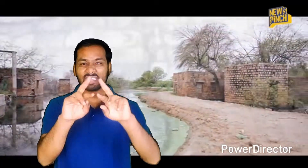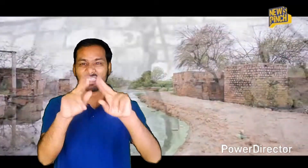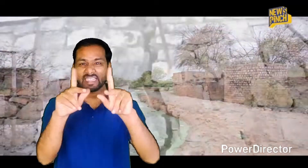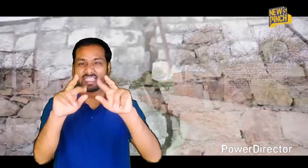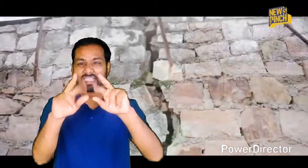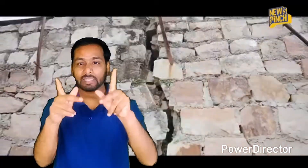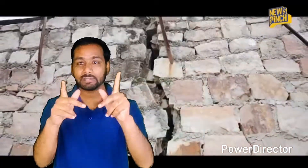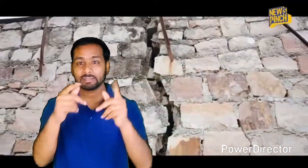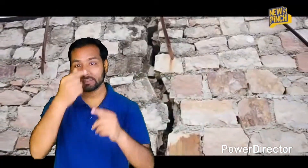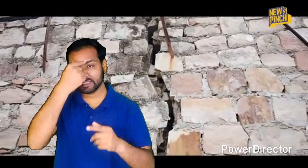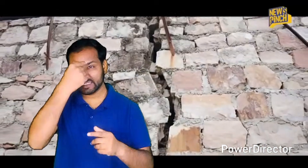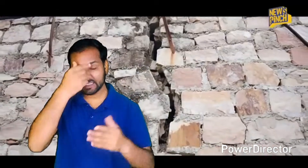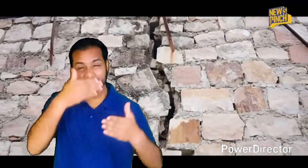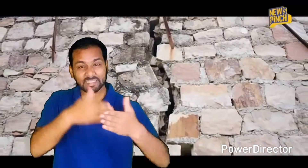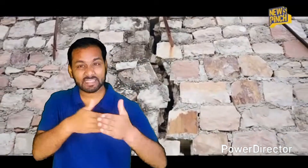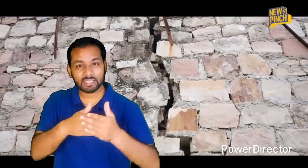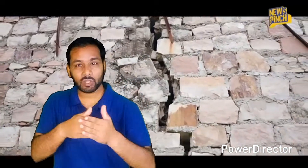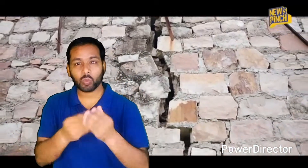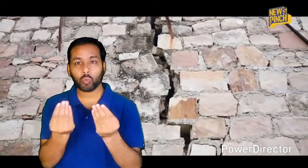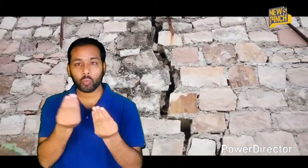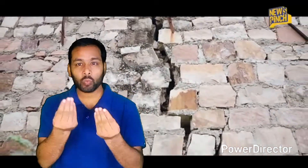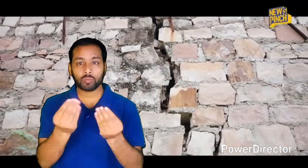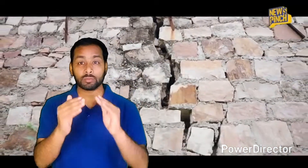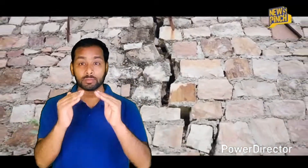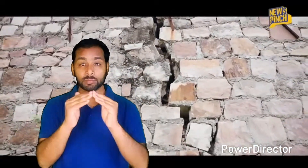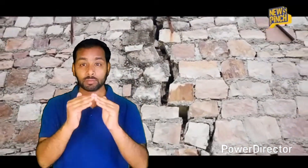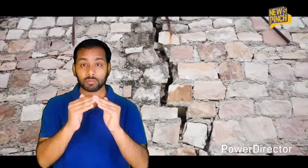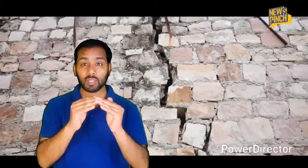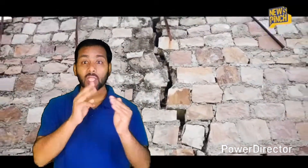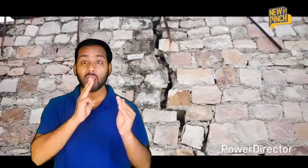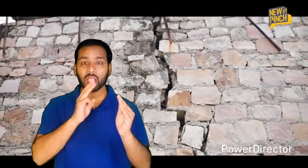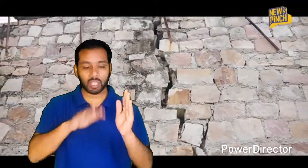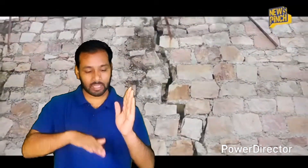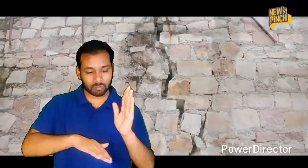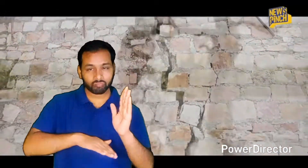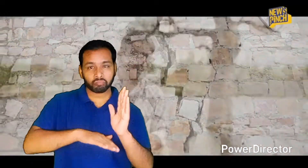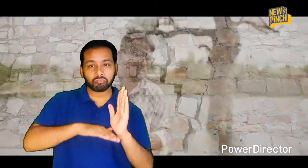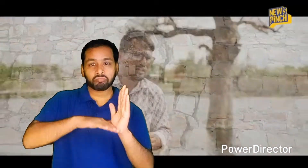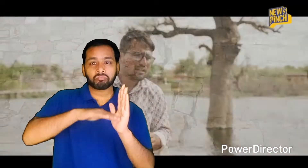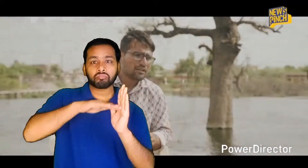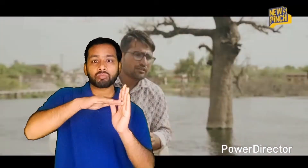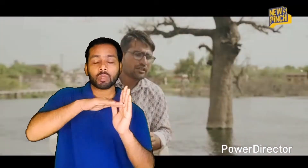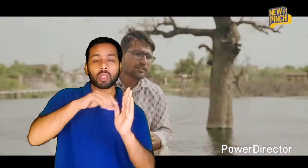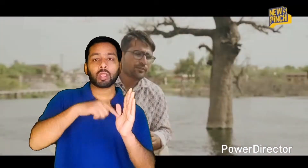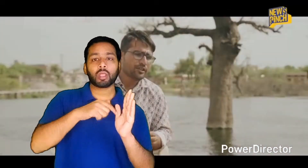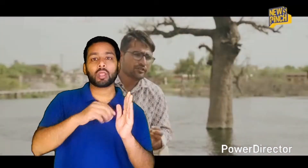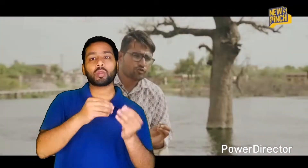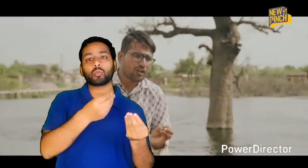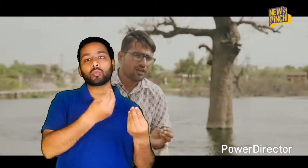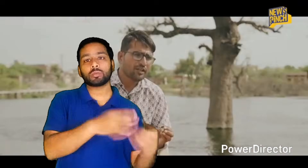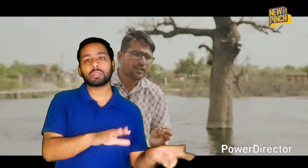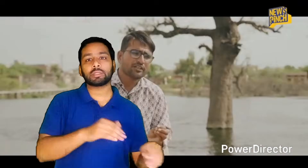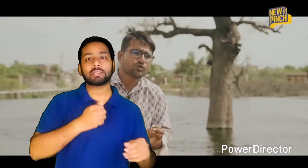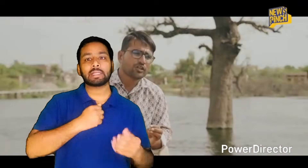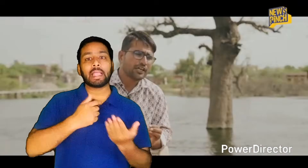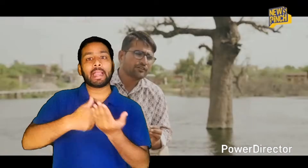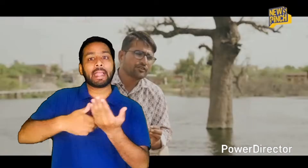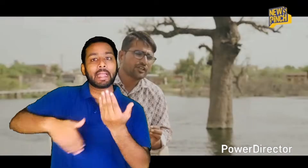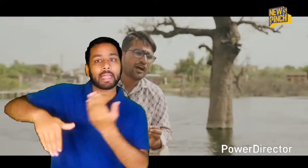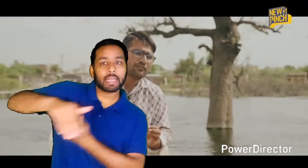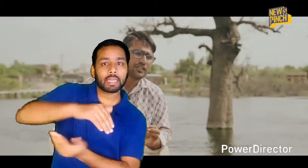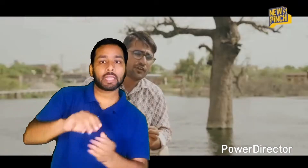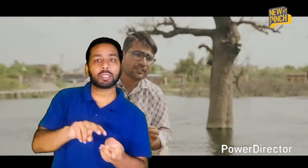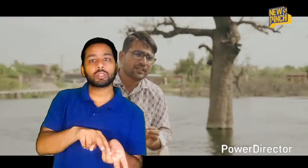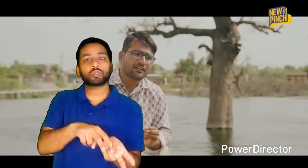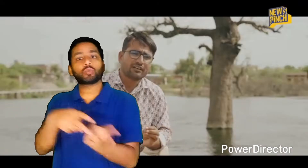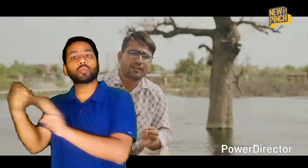घर टूट गए हैं, कई लोगों को जिनके घर इस पानी के थे वो छोड़ करके कहीं अपने ससुराल में, कहीं जो रिलेटिव्स